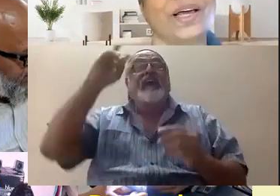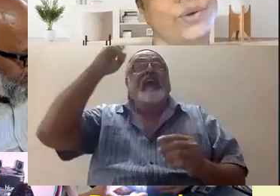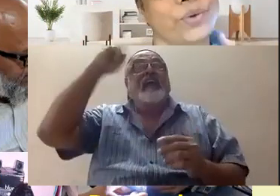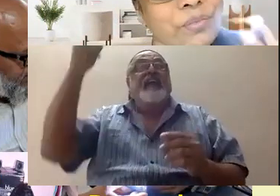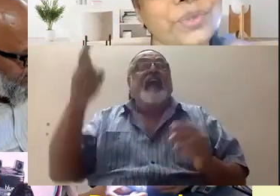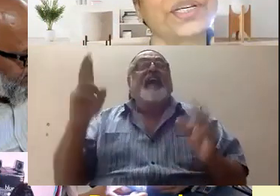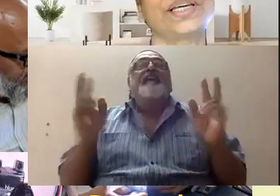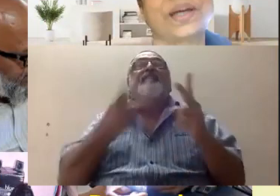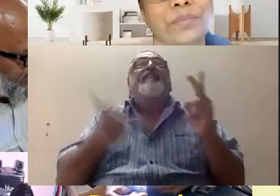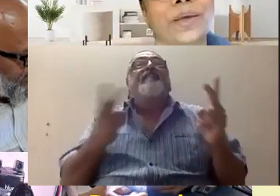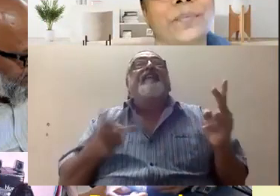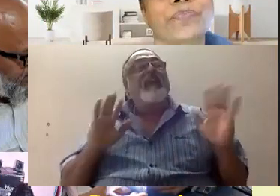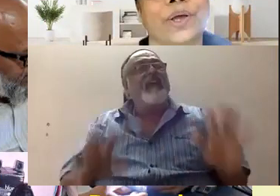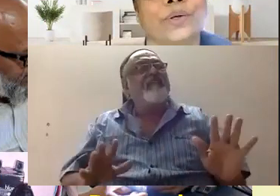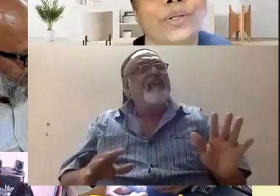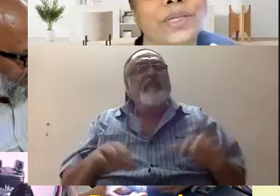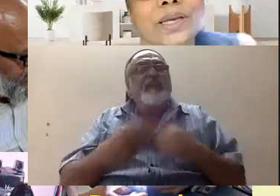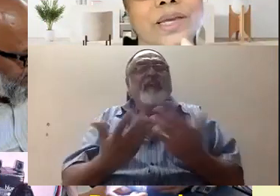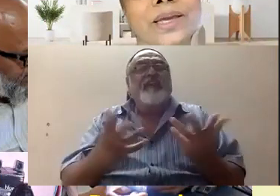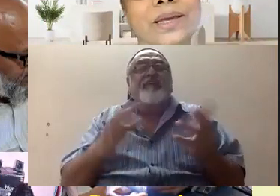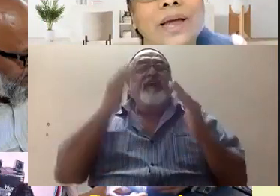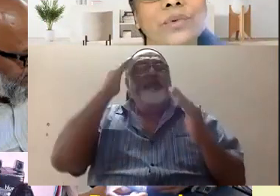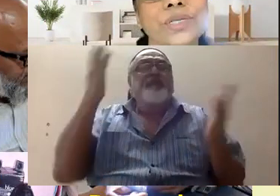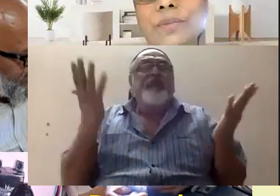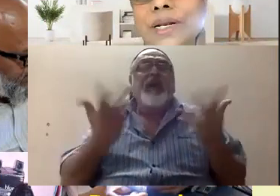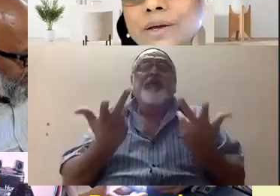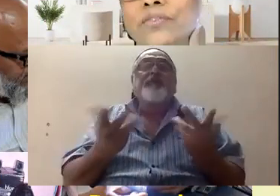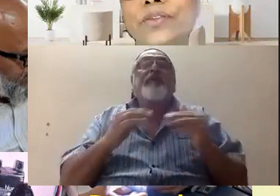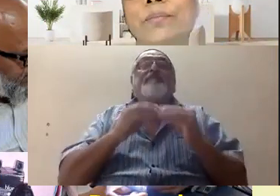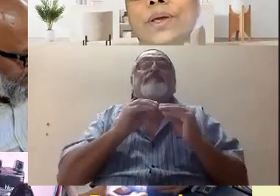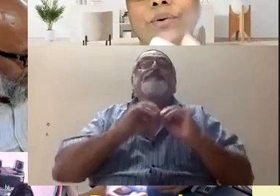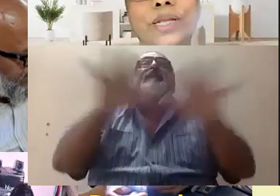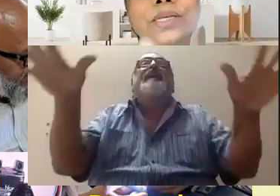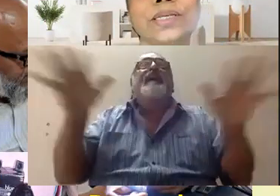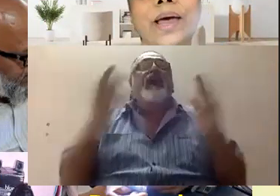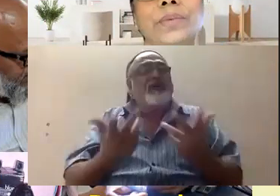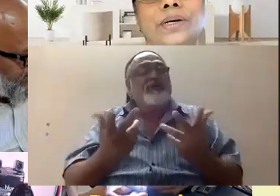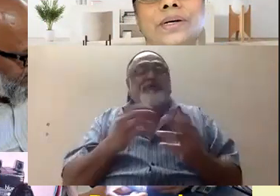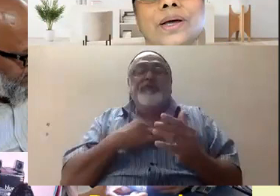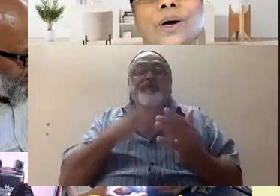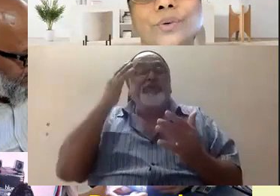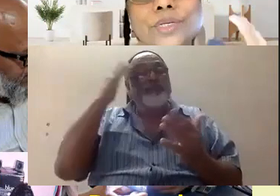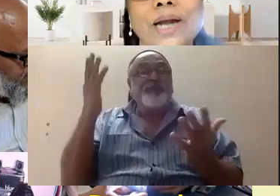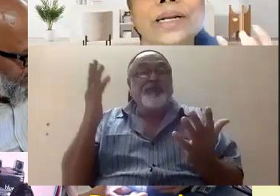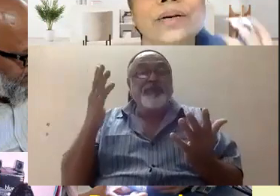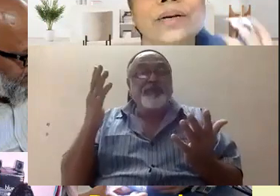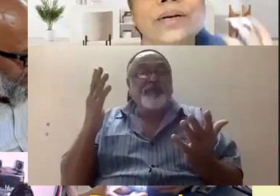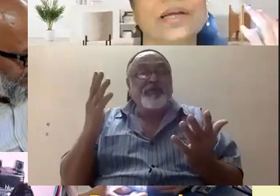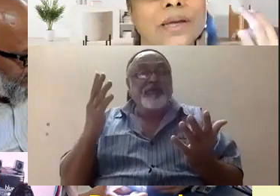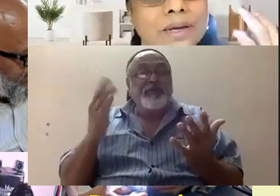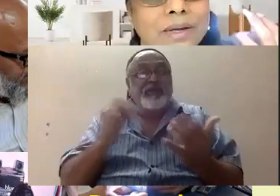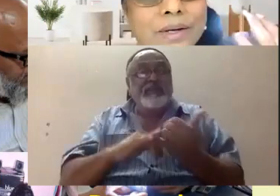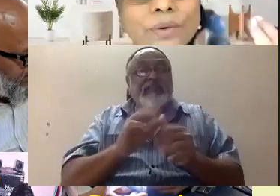है क्योंकि पूंजी की कमी है. तो ही आई वुड से मेनी ऑफ देम, यू कैन सी सैम हियर हु स्टार्टेड